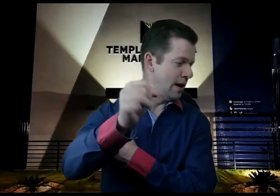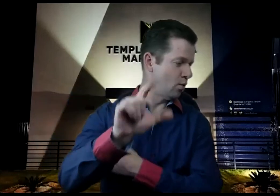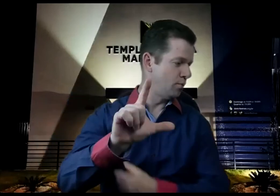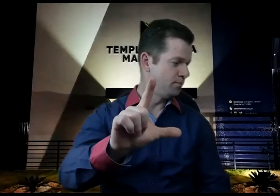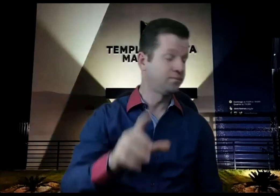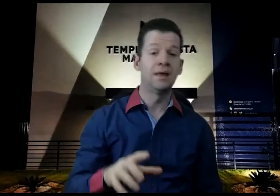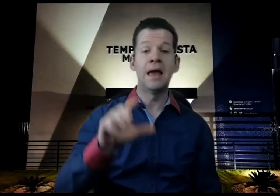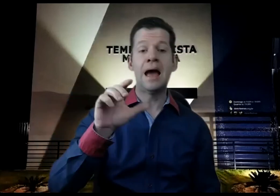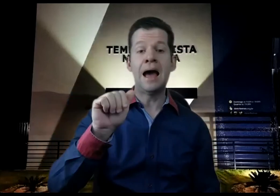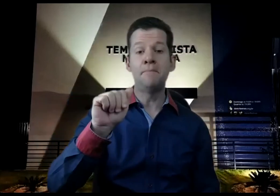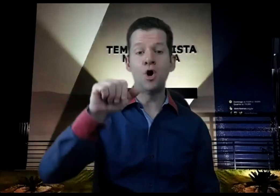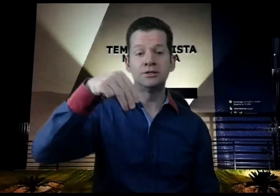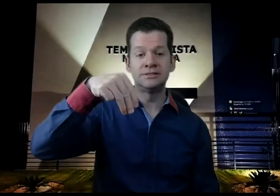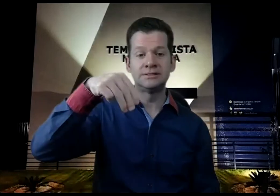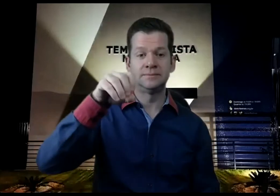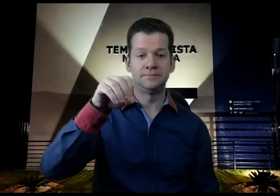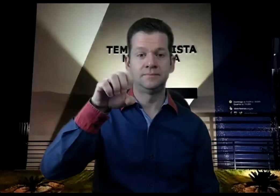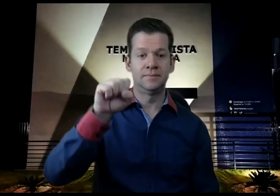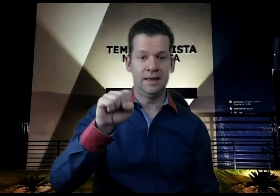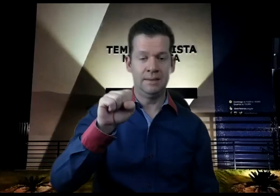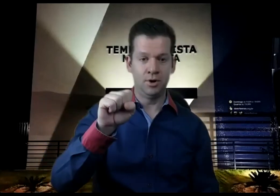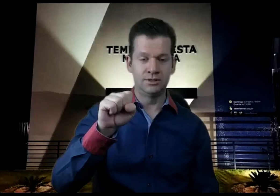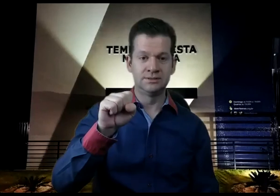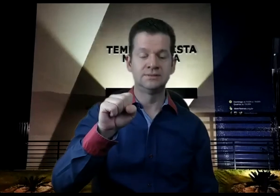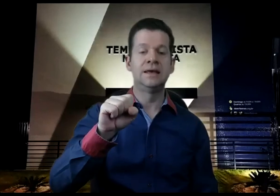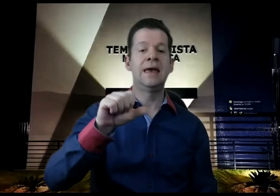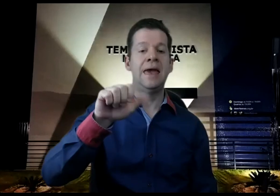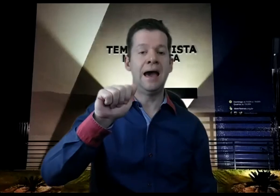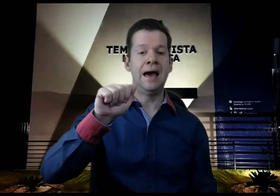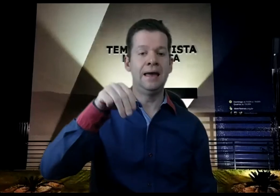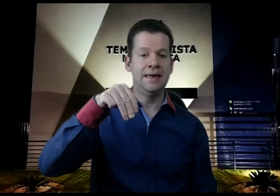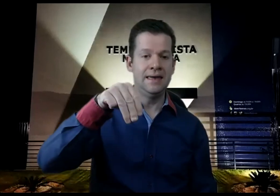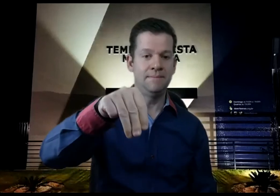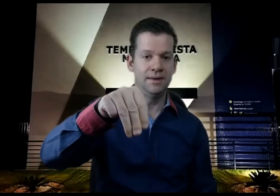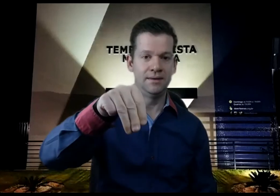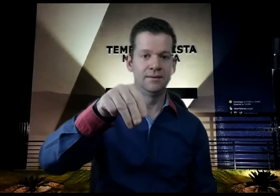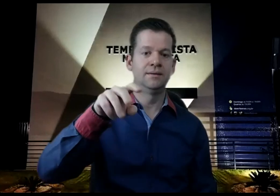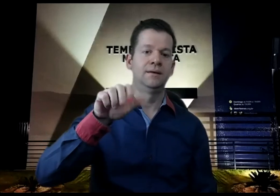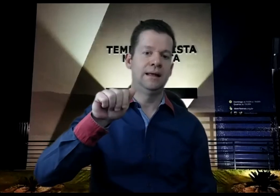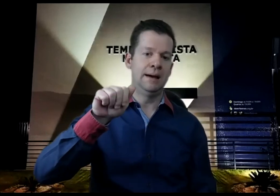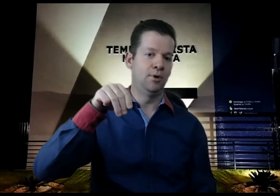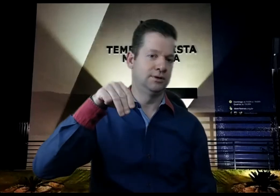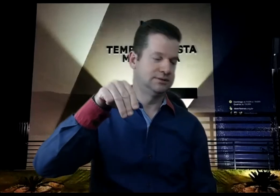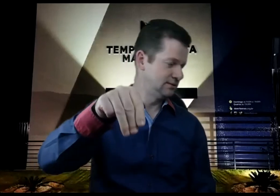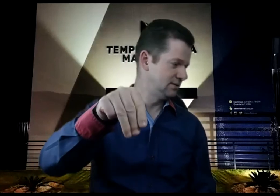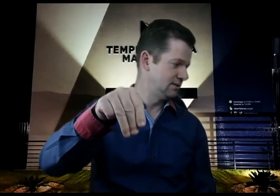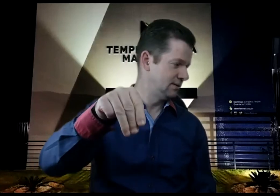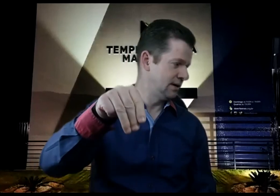Joel. Amós. Amós é A-M. Amós.